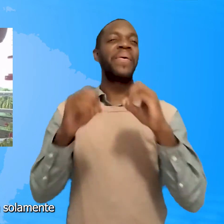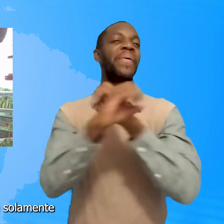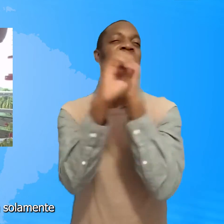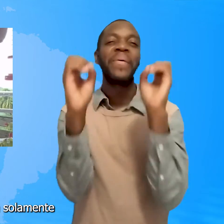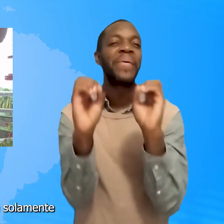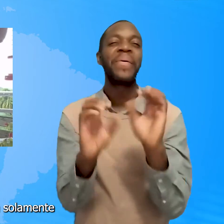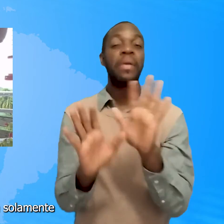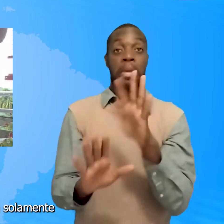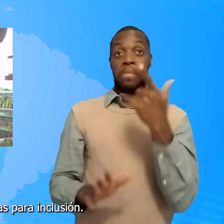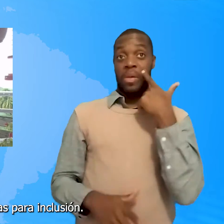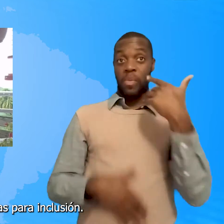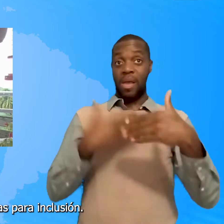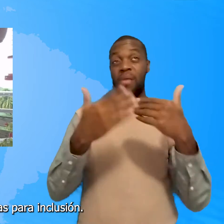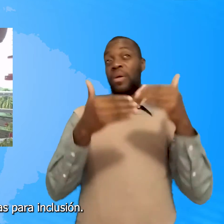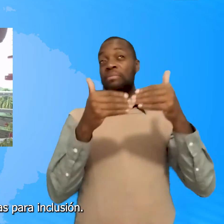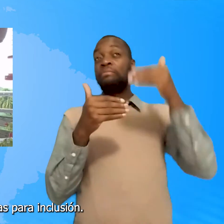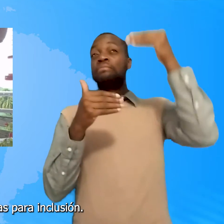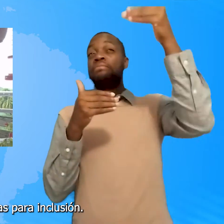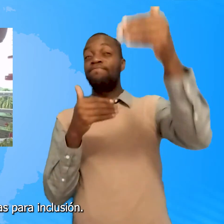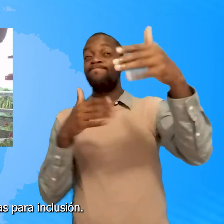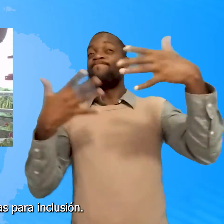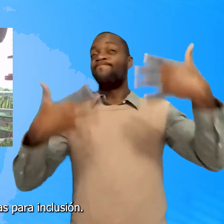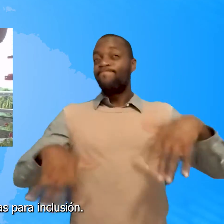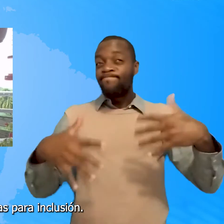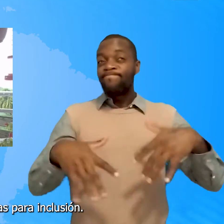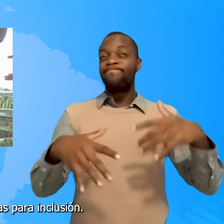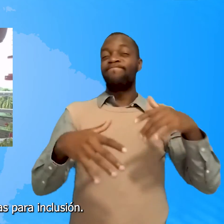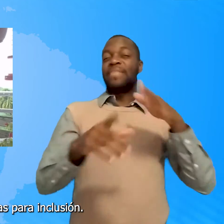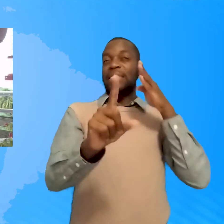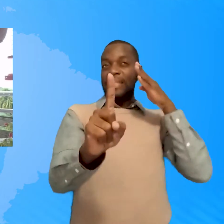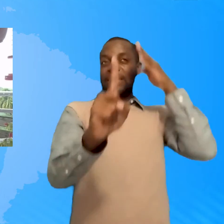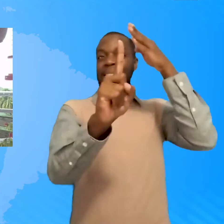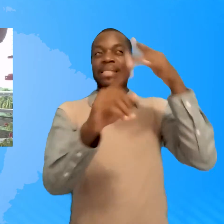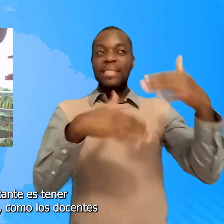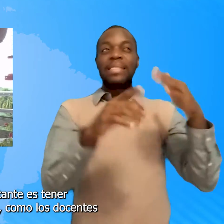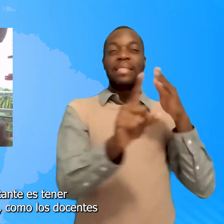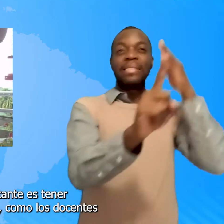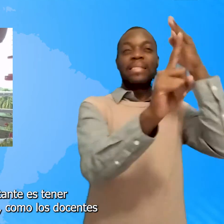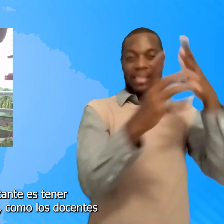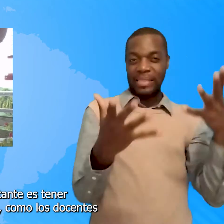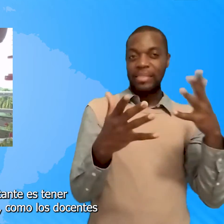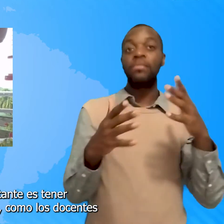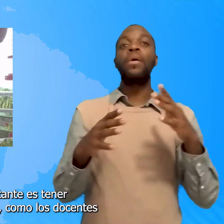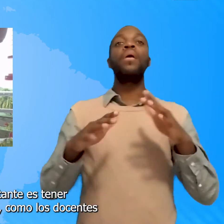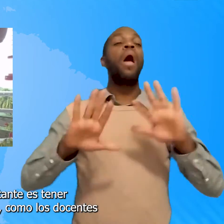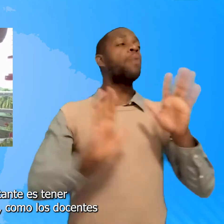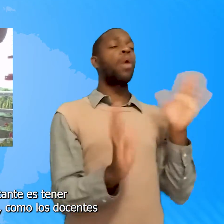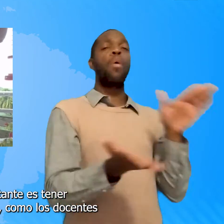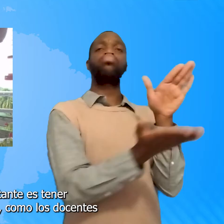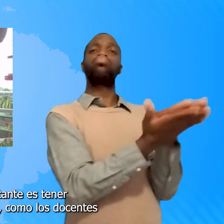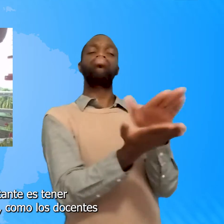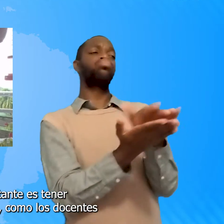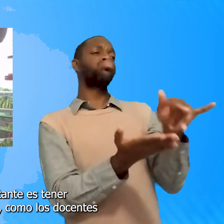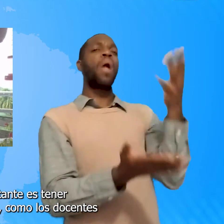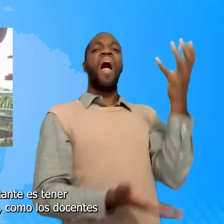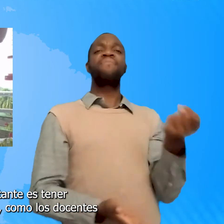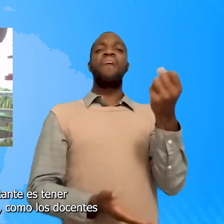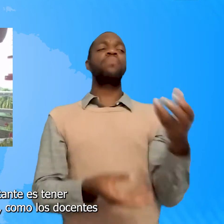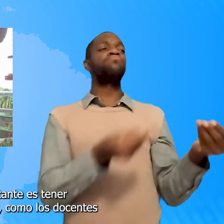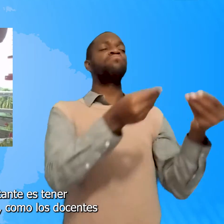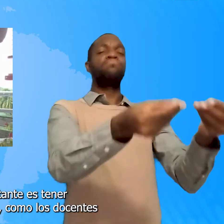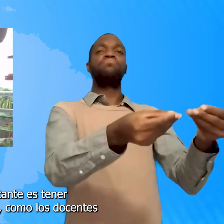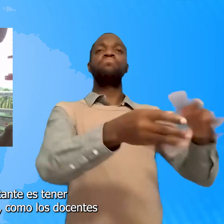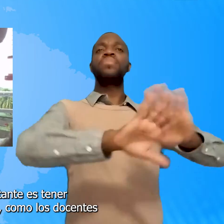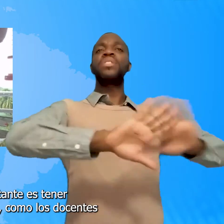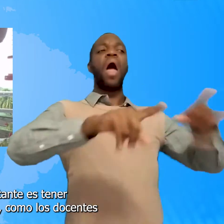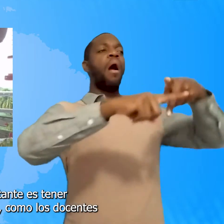no significa solamente tener herramientas para inclusión. Lo más importante es tener las personas